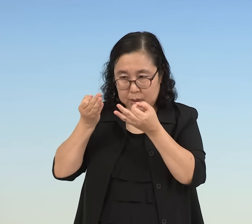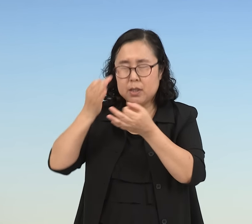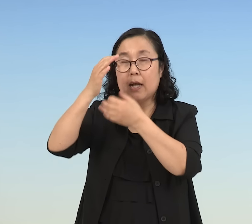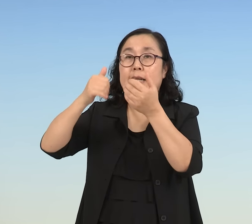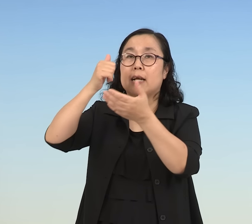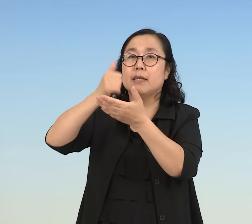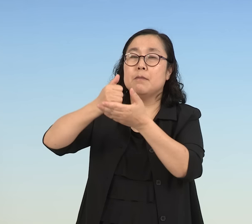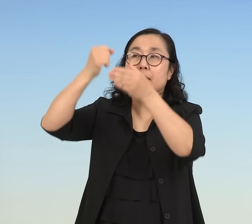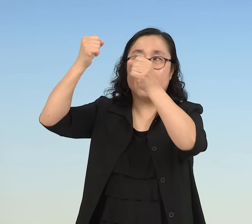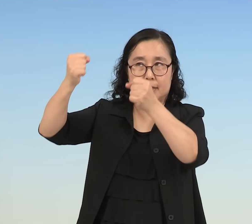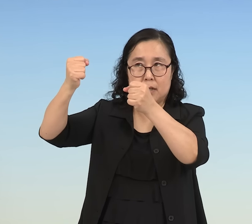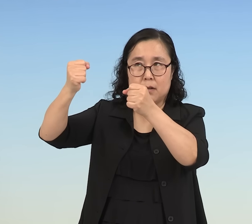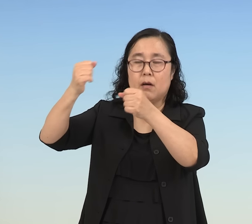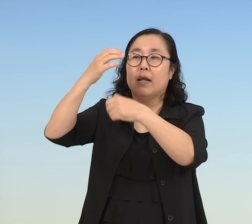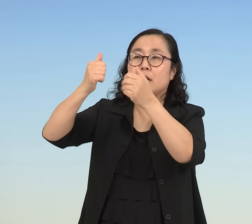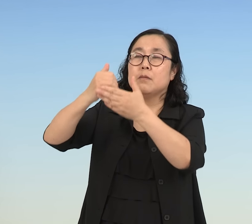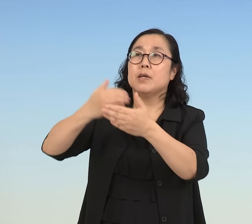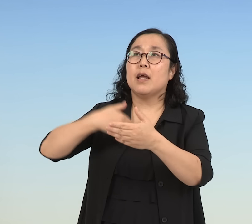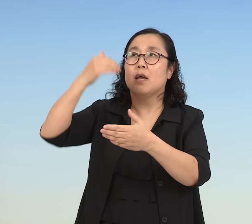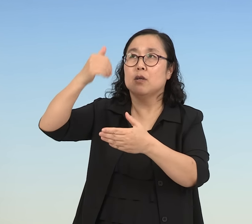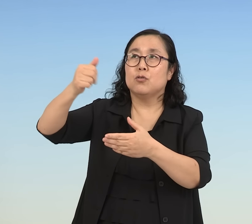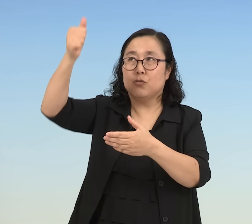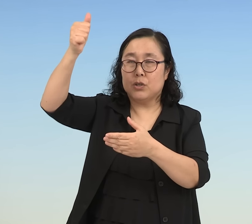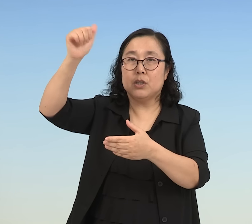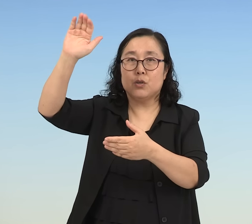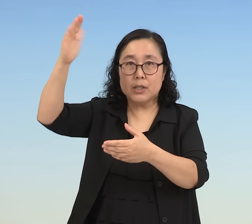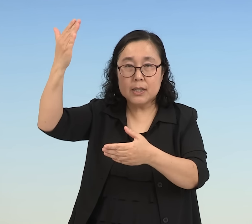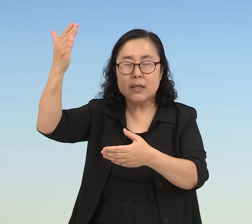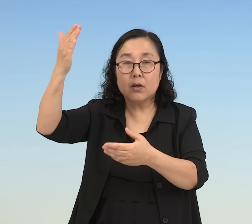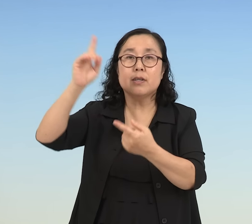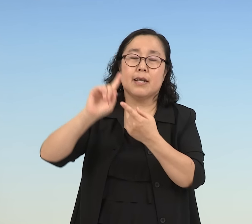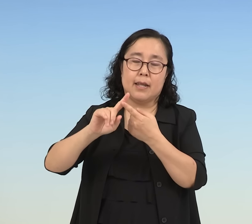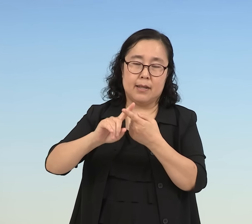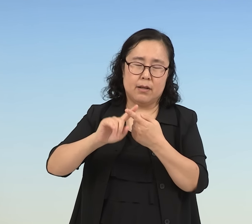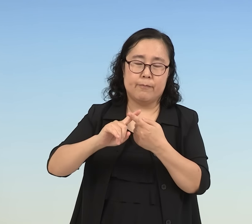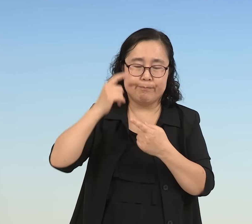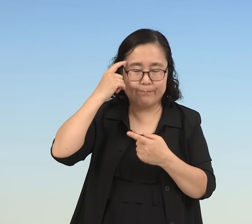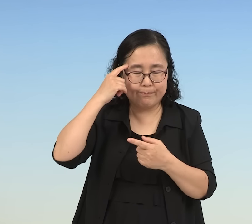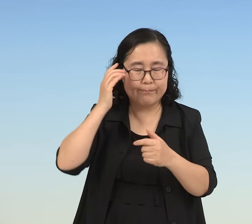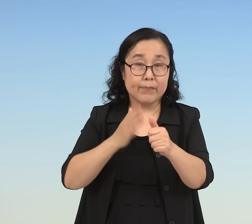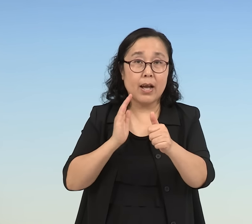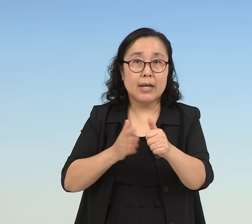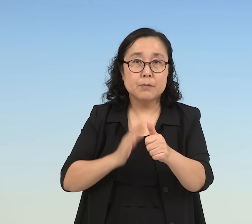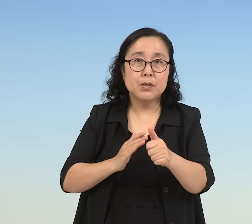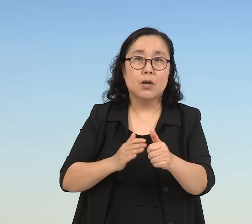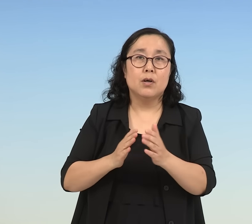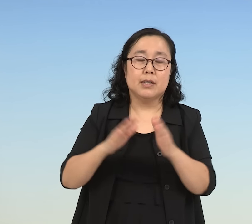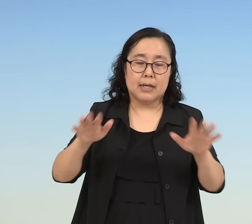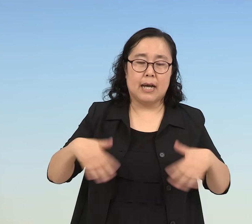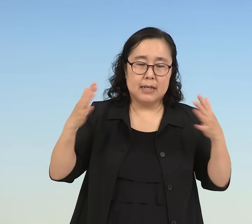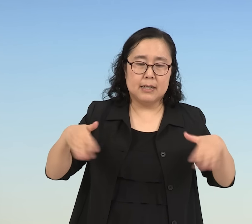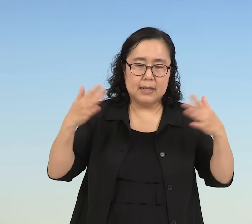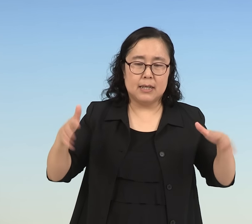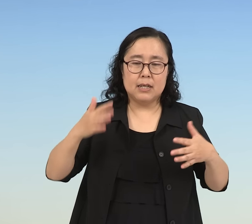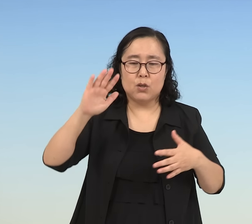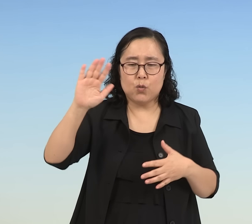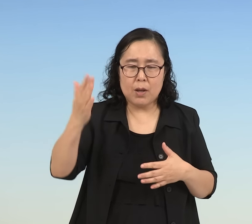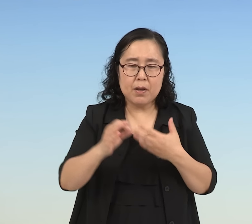것, 그분이 내 아도나이가 되신다는 것. 여러분 지금 가을이 되고 한 해를 결산할 때가